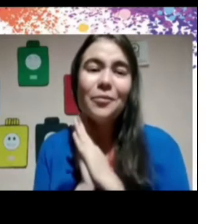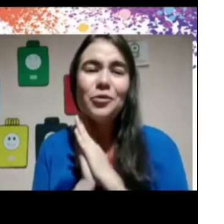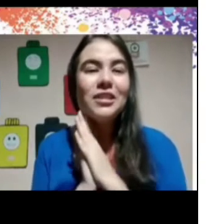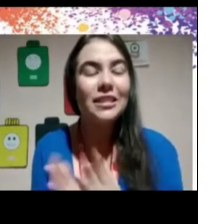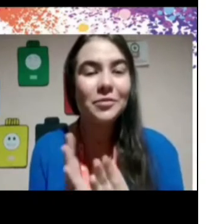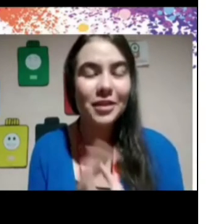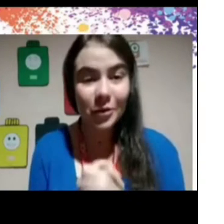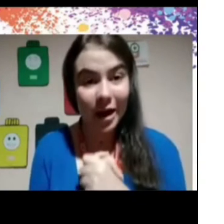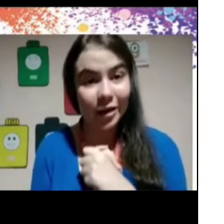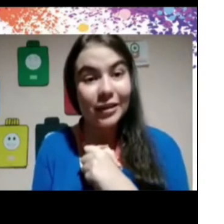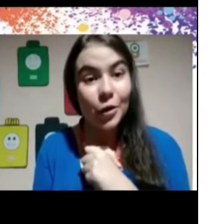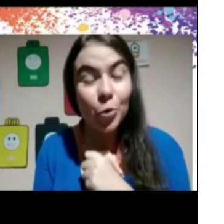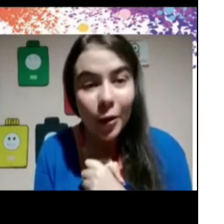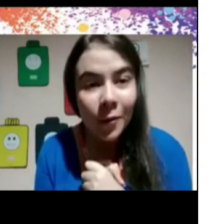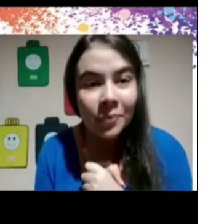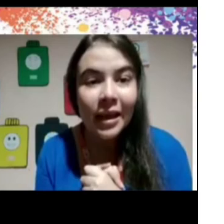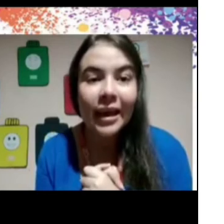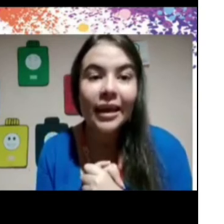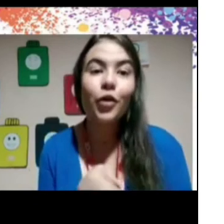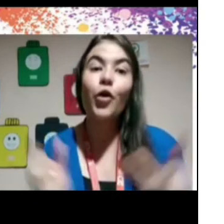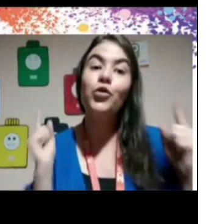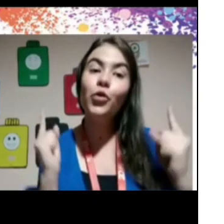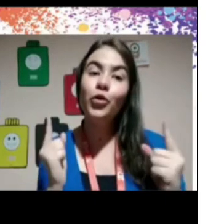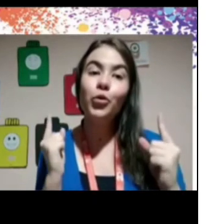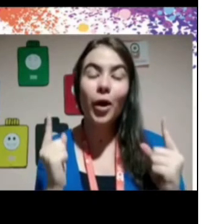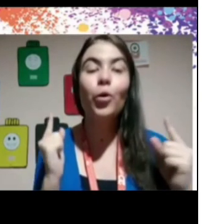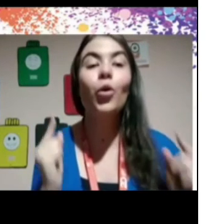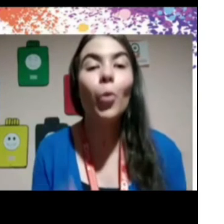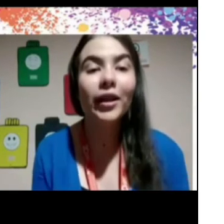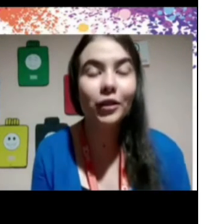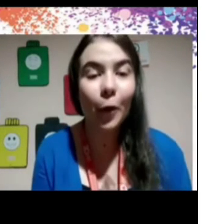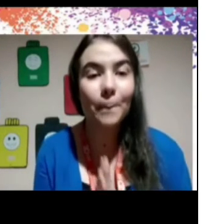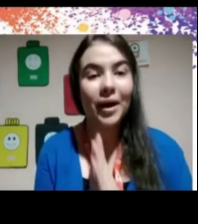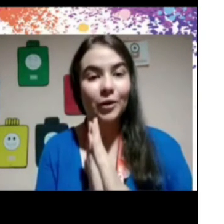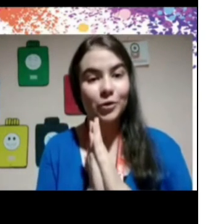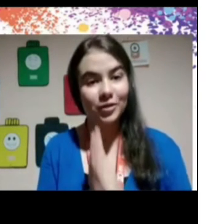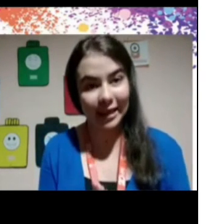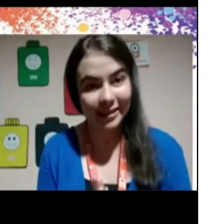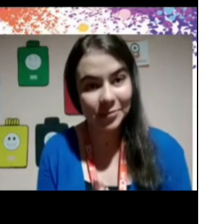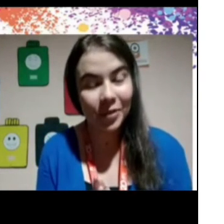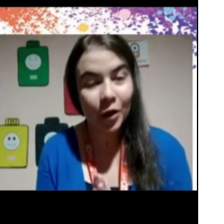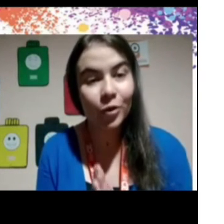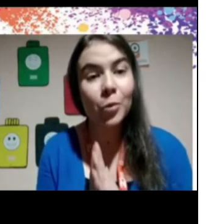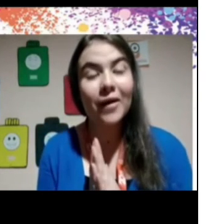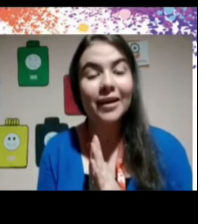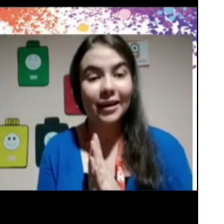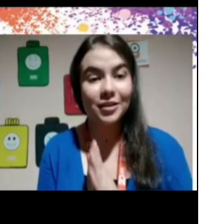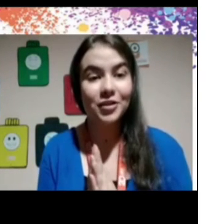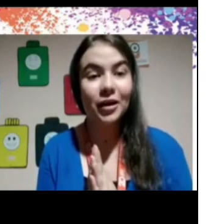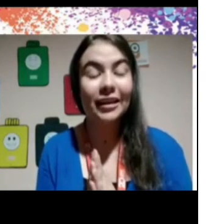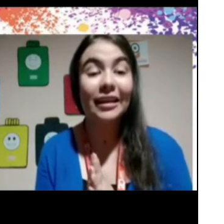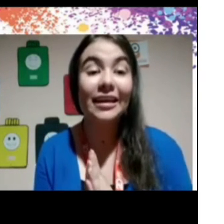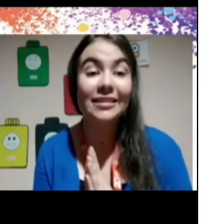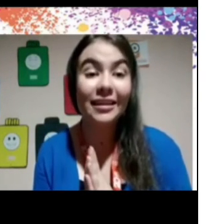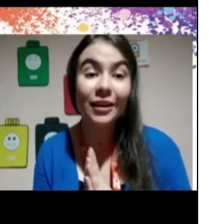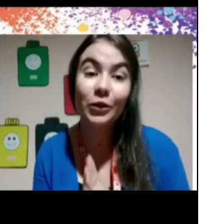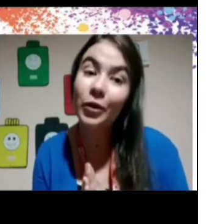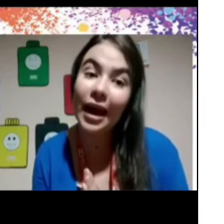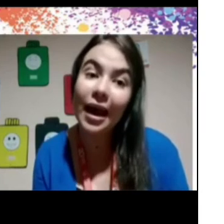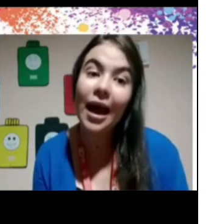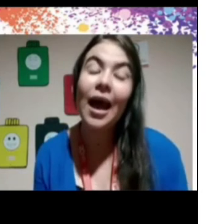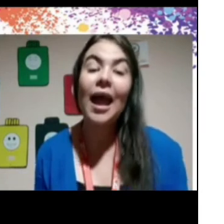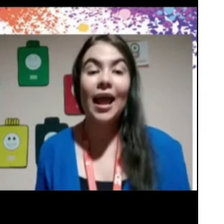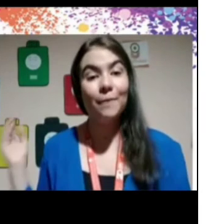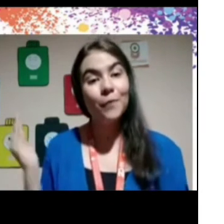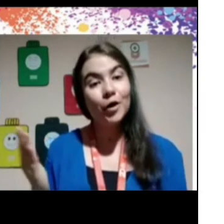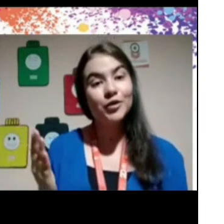Me alegra muchísimo saludarlos de nuevo y con un nuevo cuento para ustedes. Una nueva narración que se